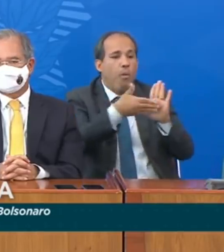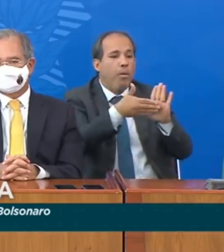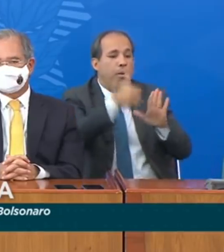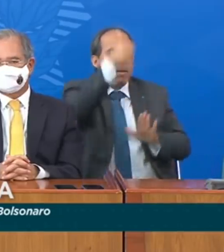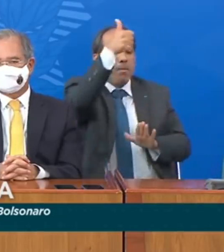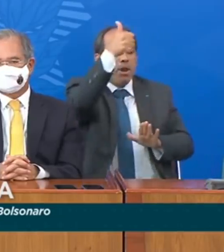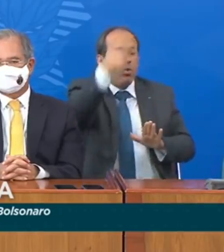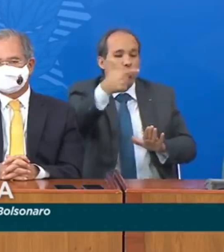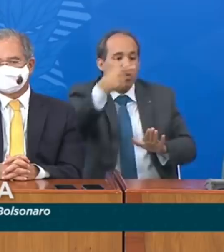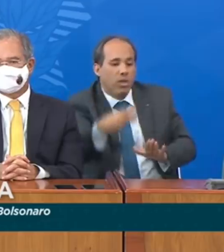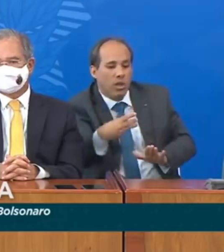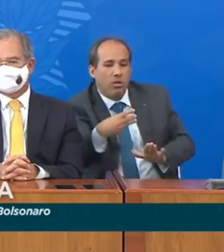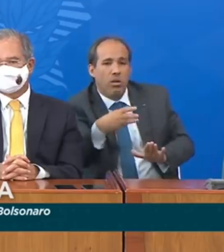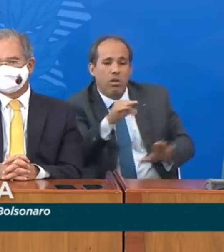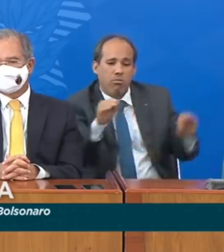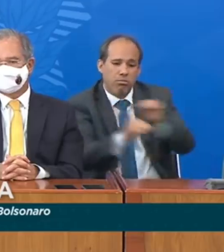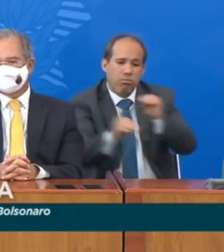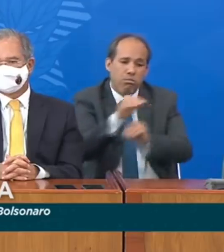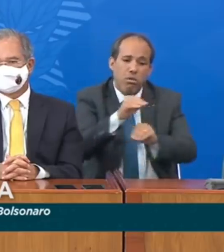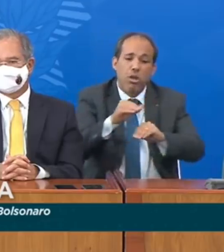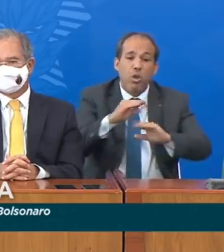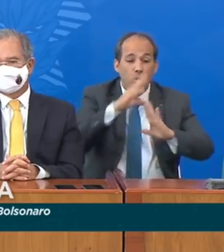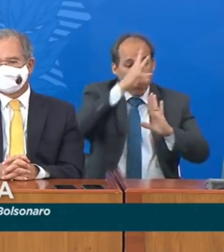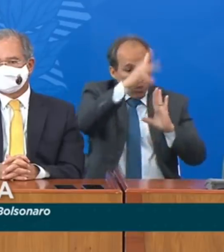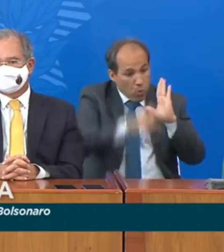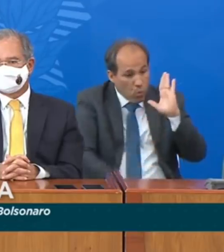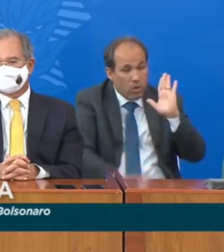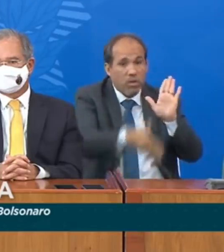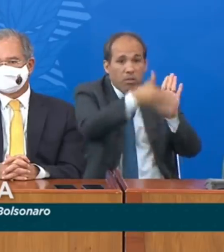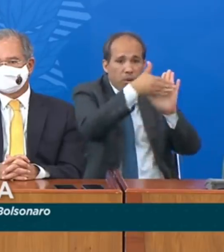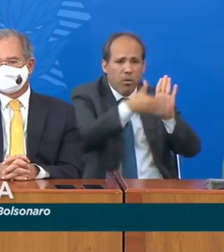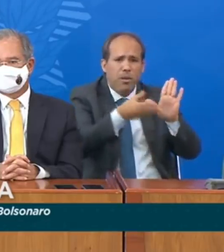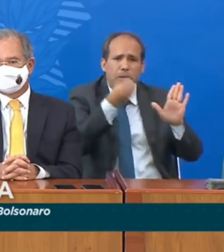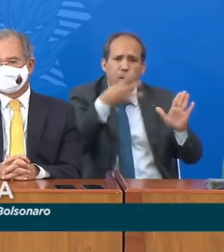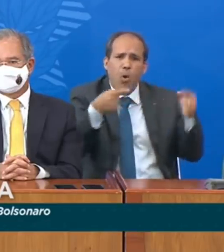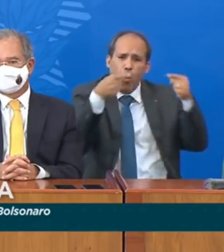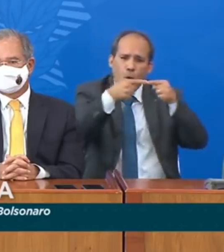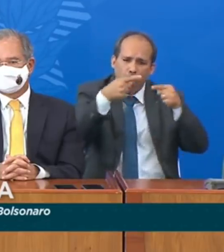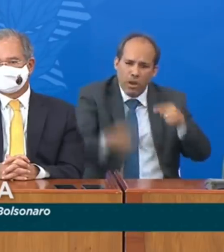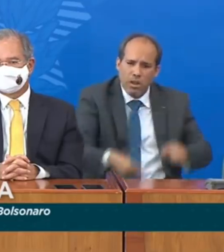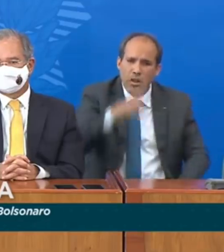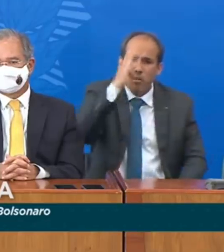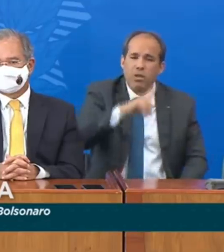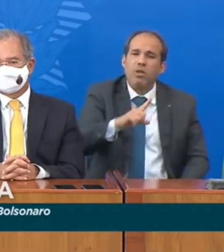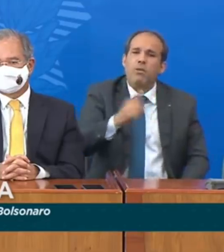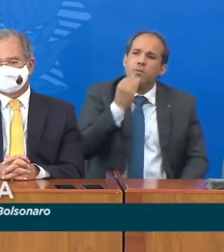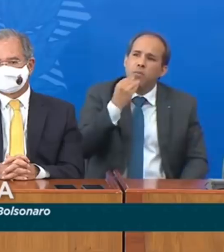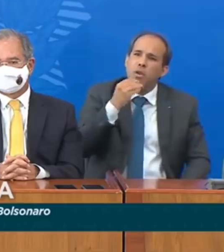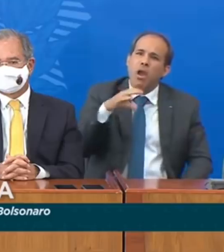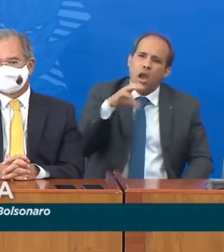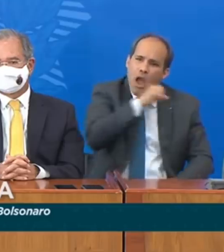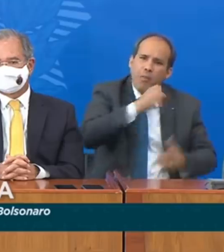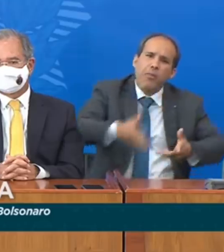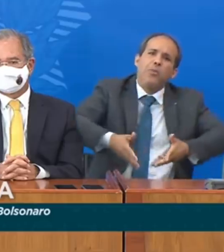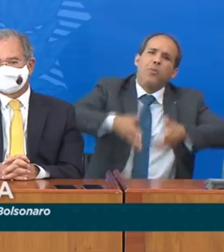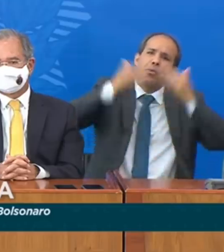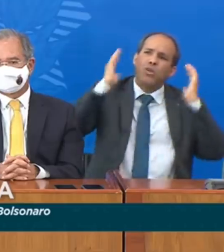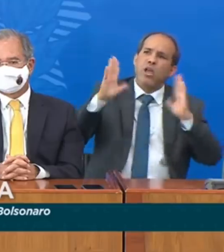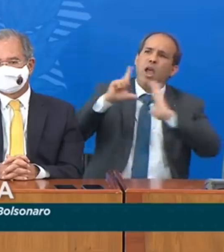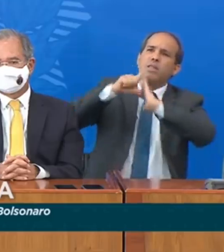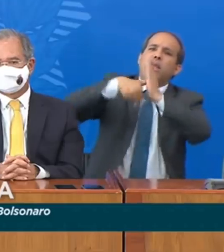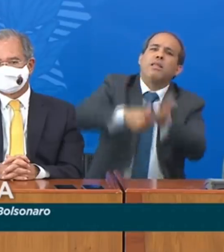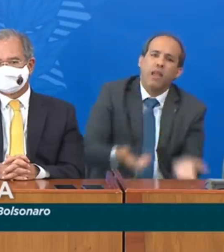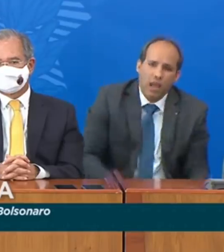frente. Todas elas são bem-vindas. Estamos atrasados nesse quesito. Não